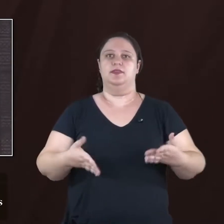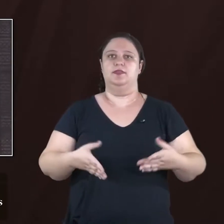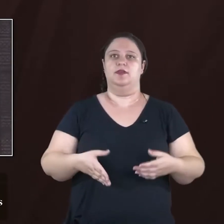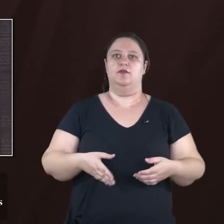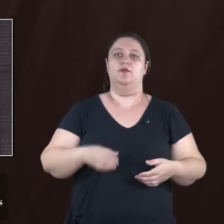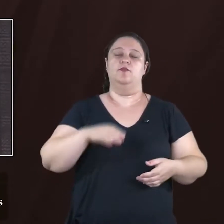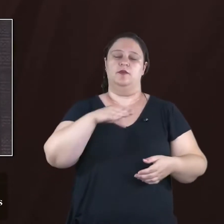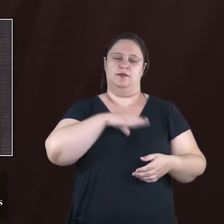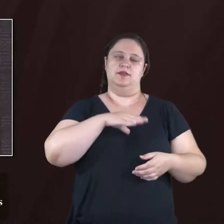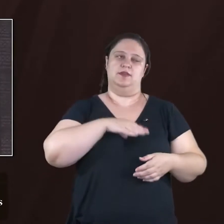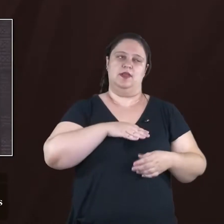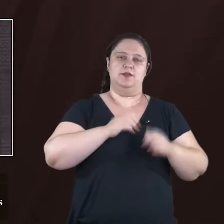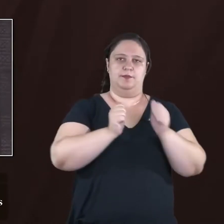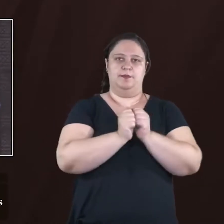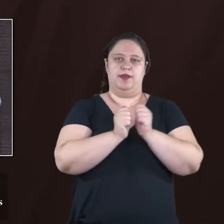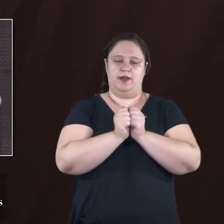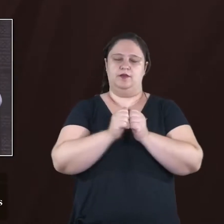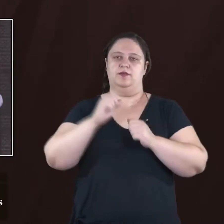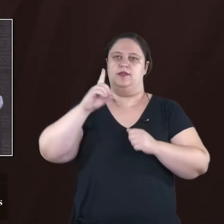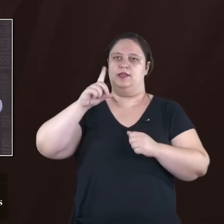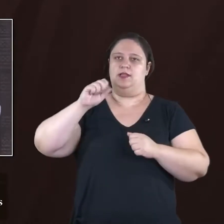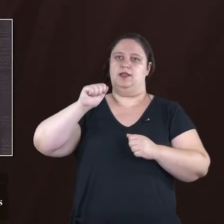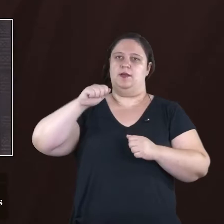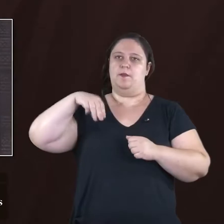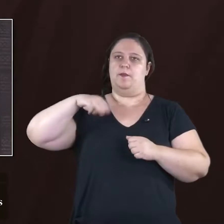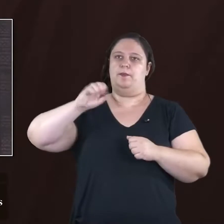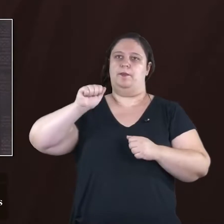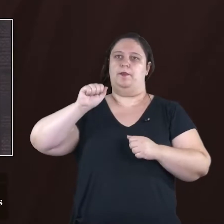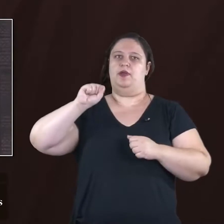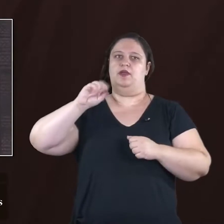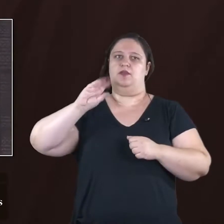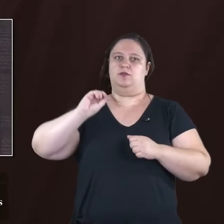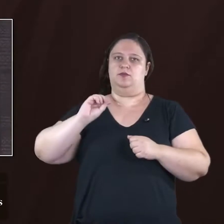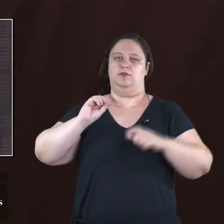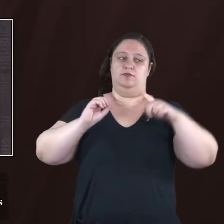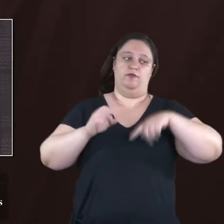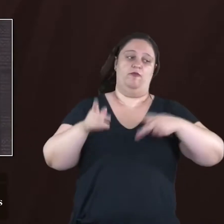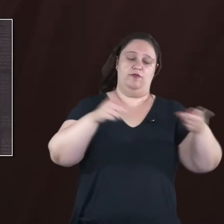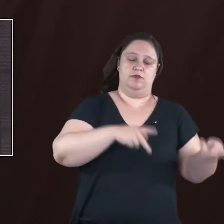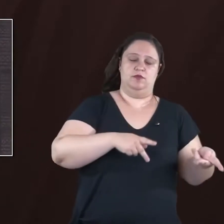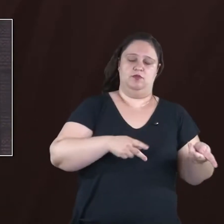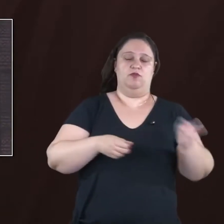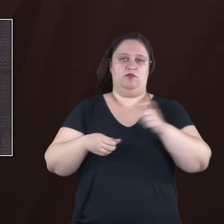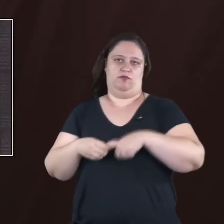e voltou, provavelmente para reciclar a sua